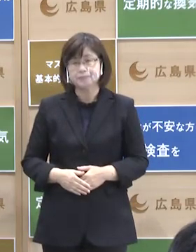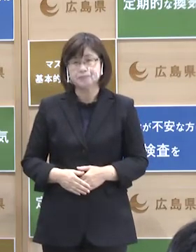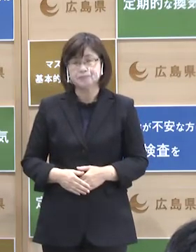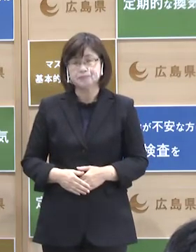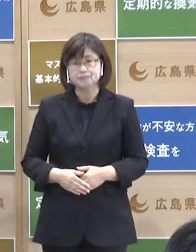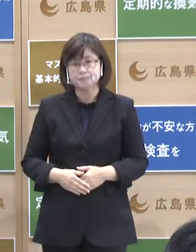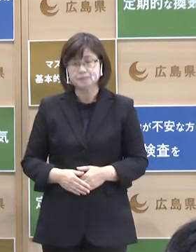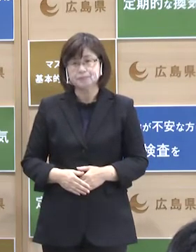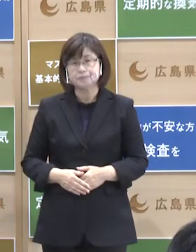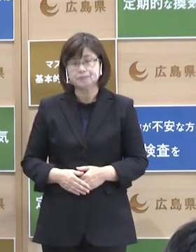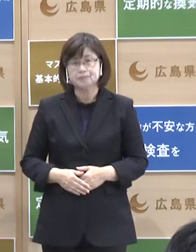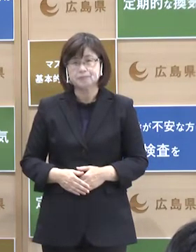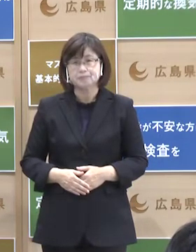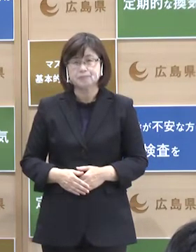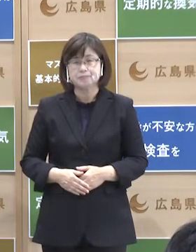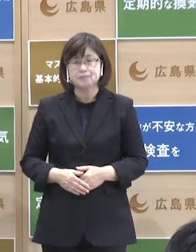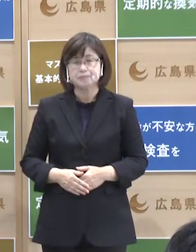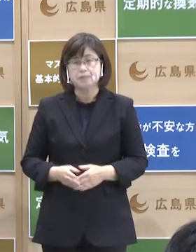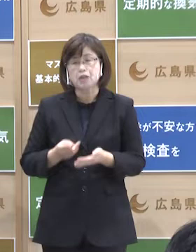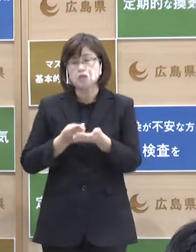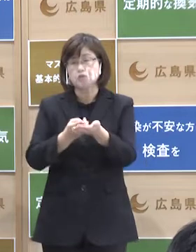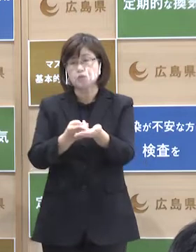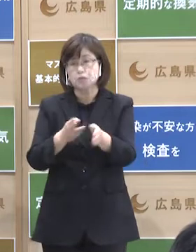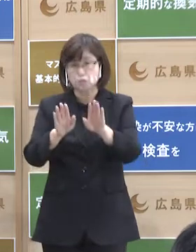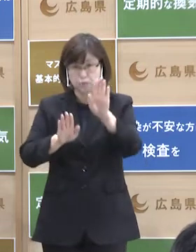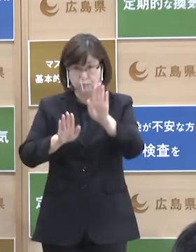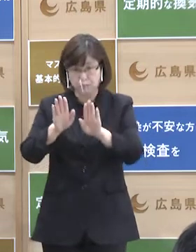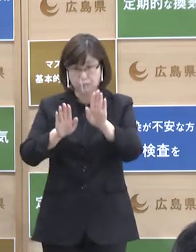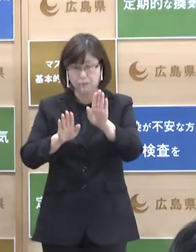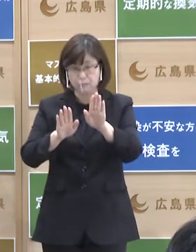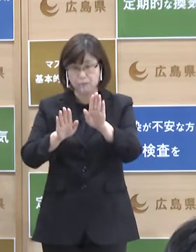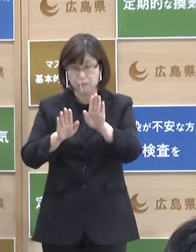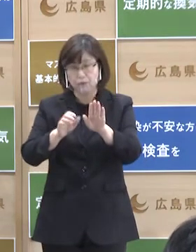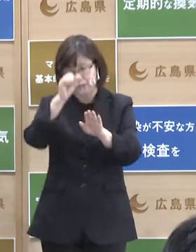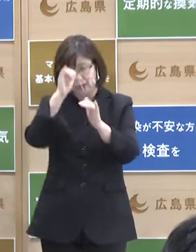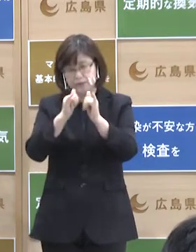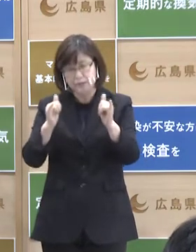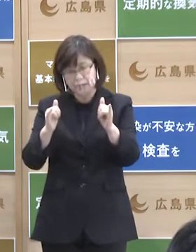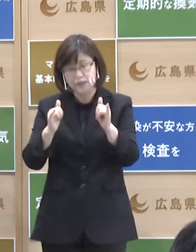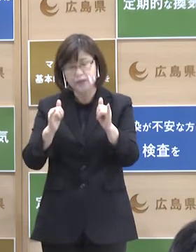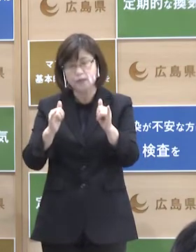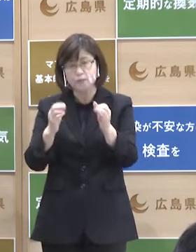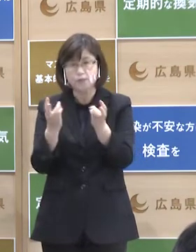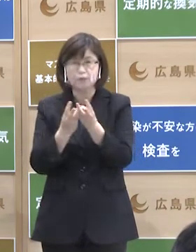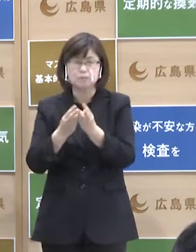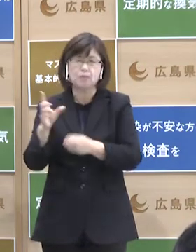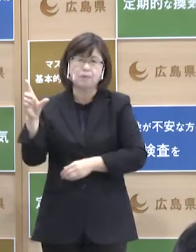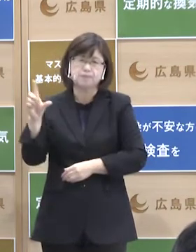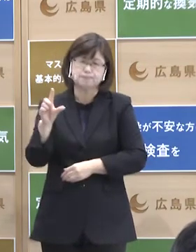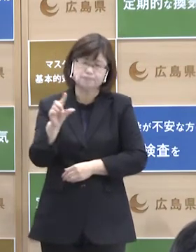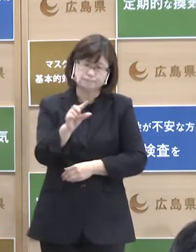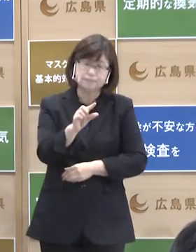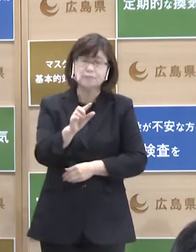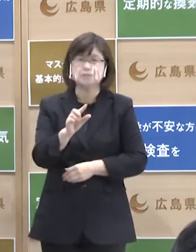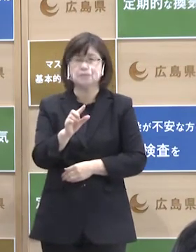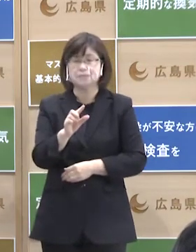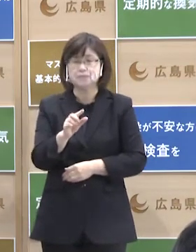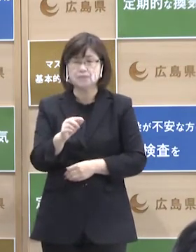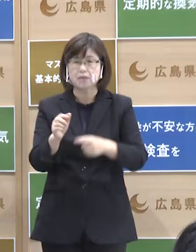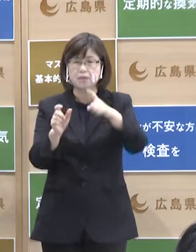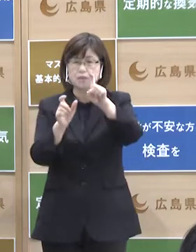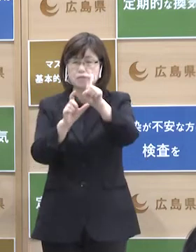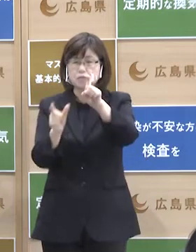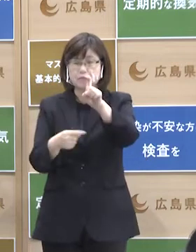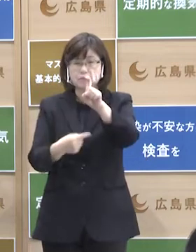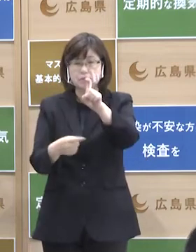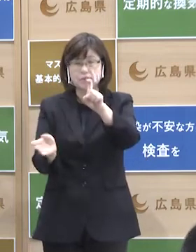入院の状況ですが、入院患者数も減少傾向が続いておりまして、10月1日から病床